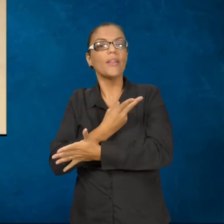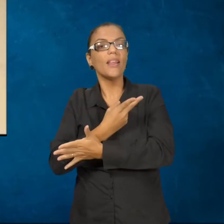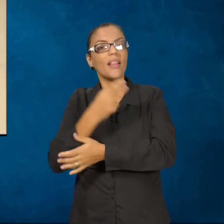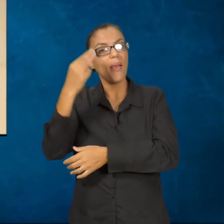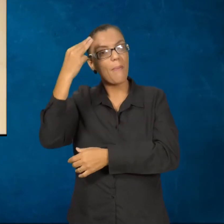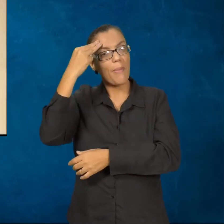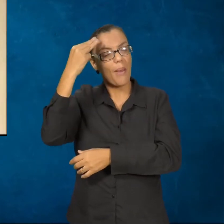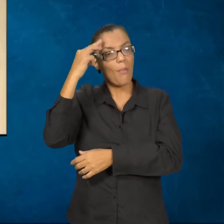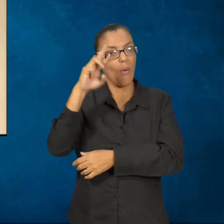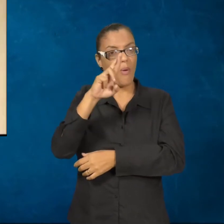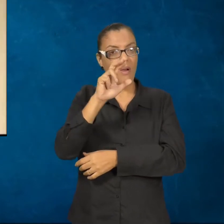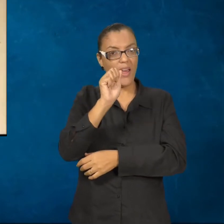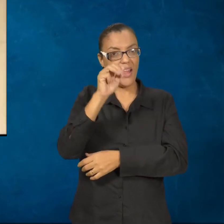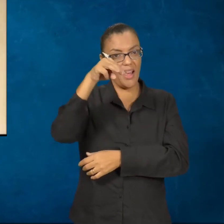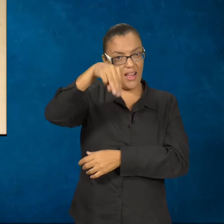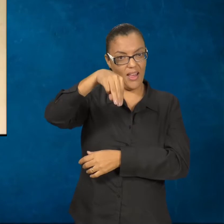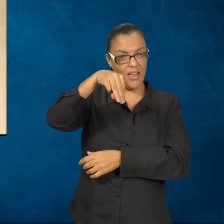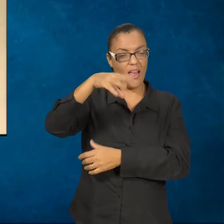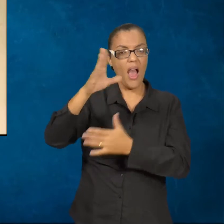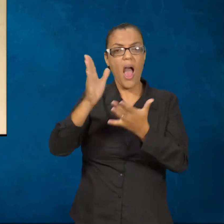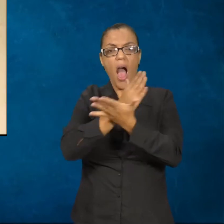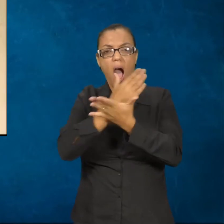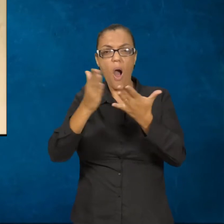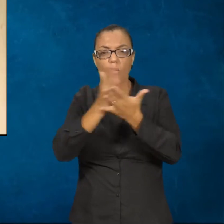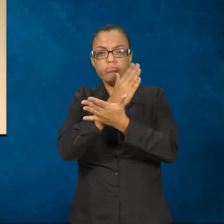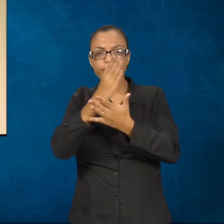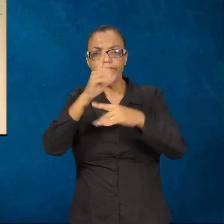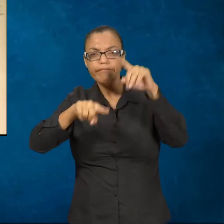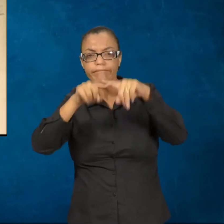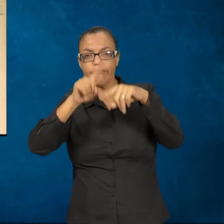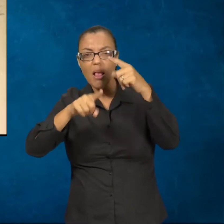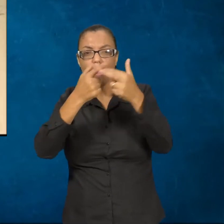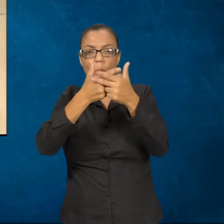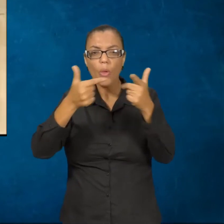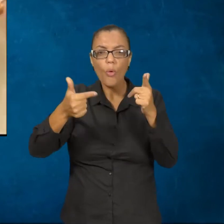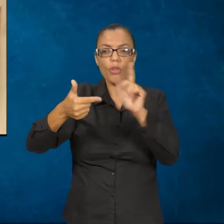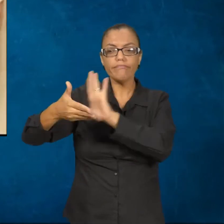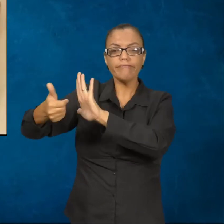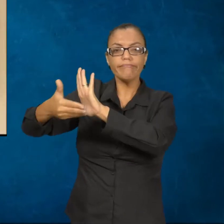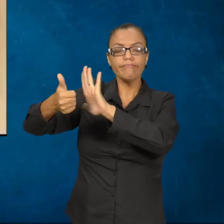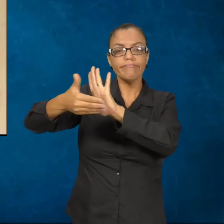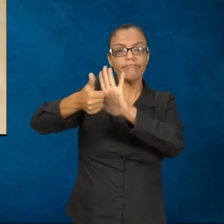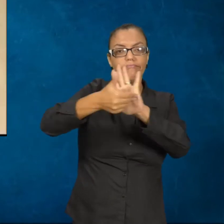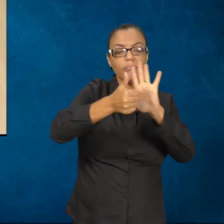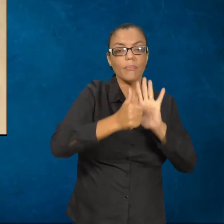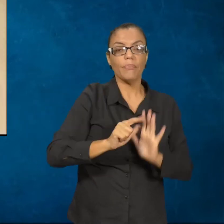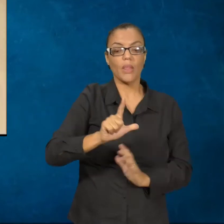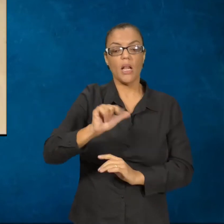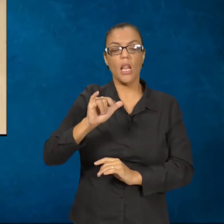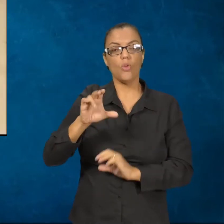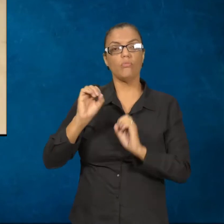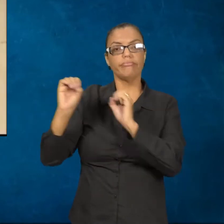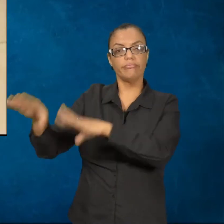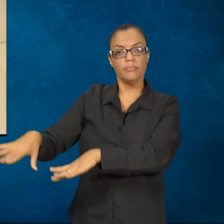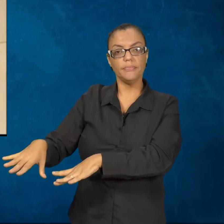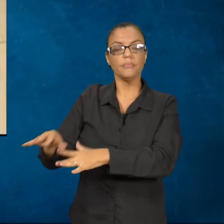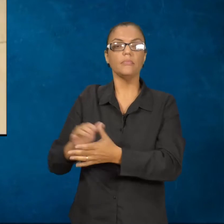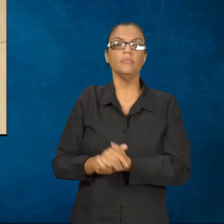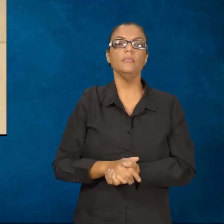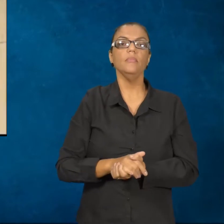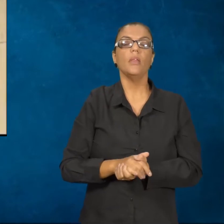tem certeza? É direto. E o ponto-chave é esse. Se durante o dia